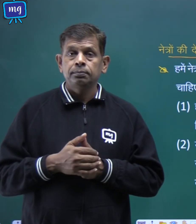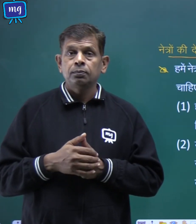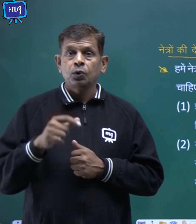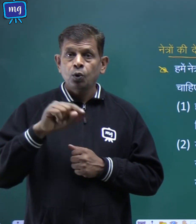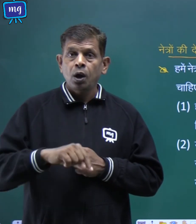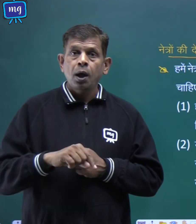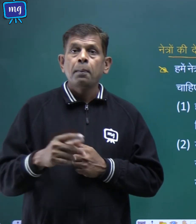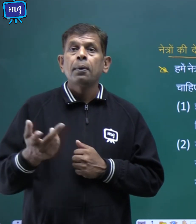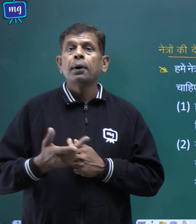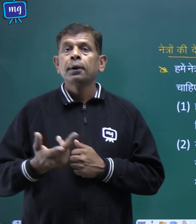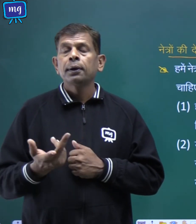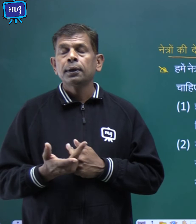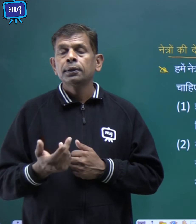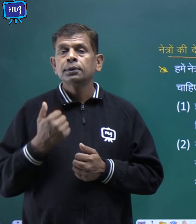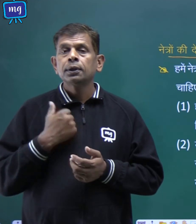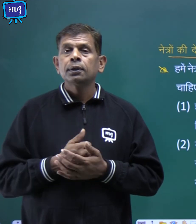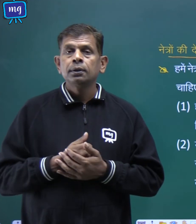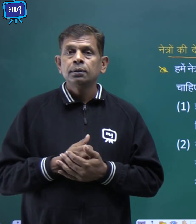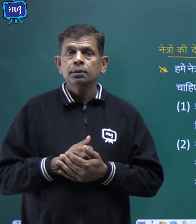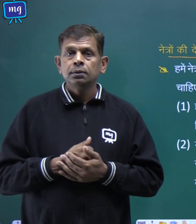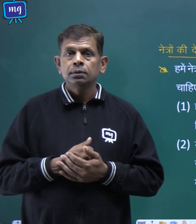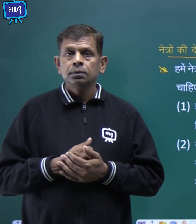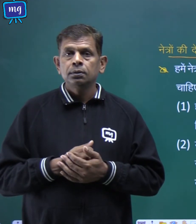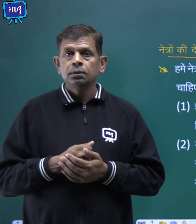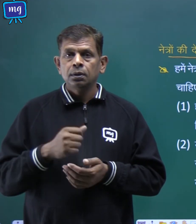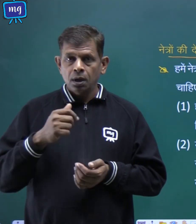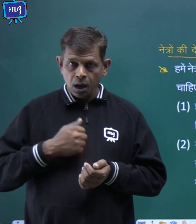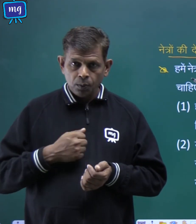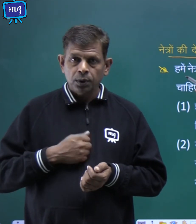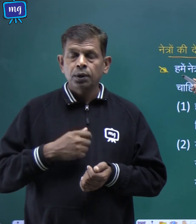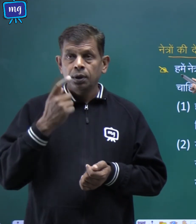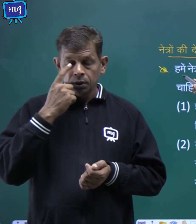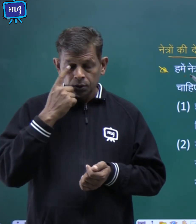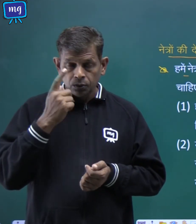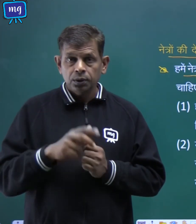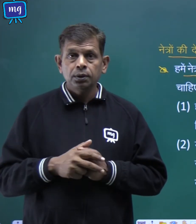तो हम कैसे करेंगे नेत्रों की देखभाल? हमें नेत्रों की